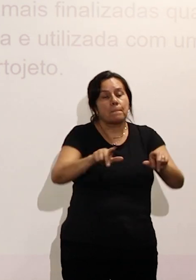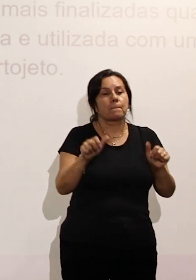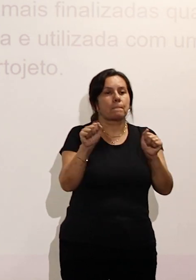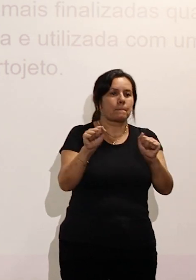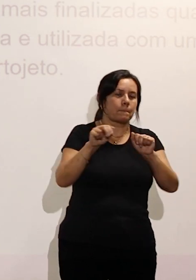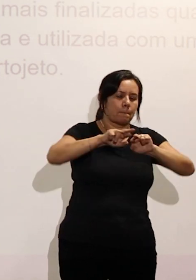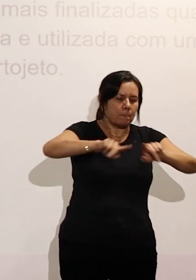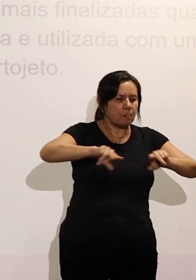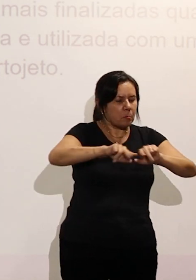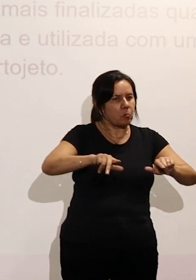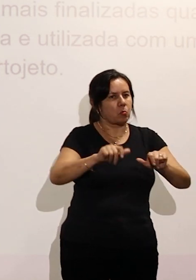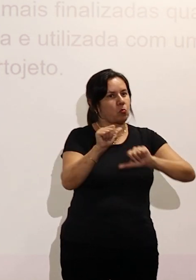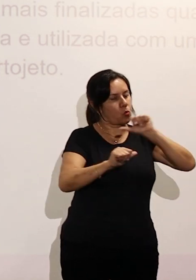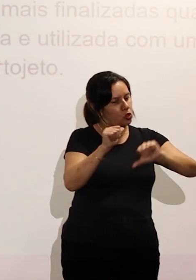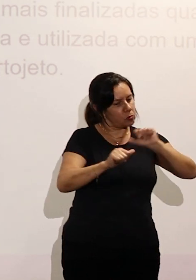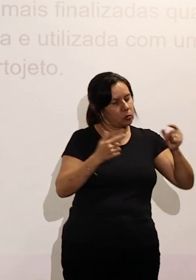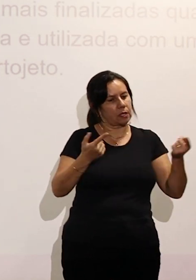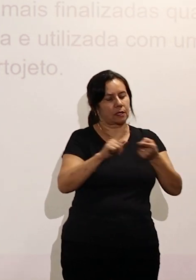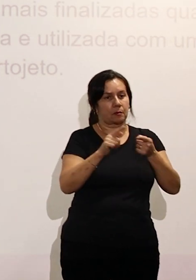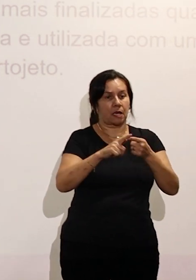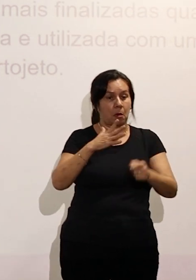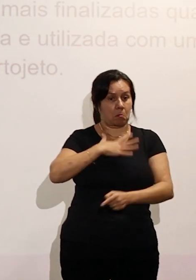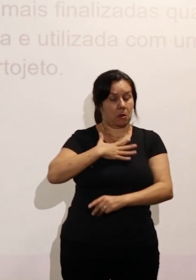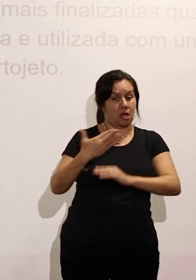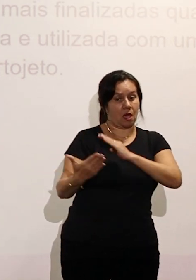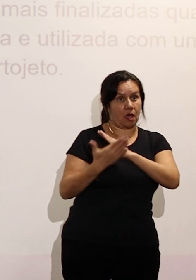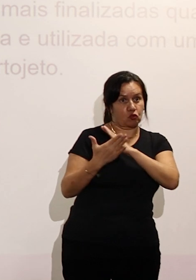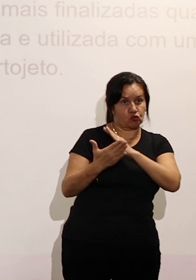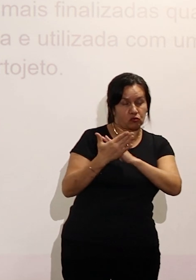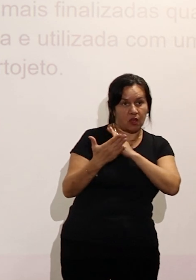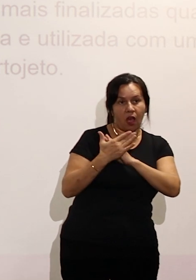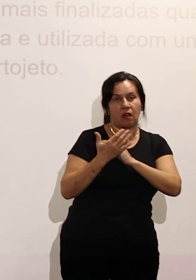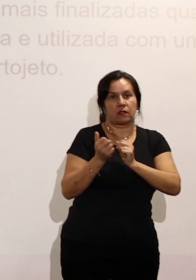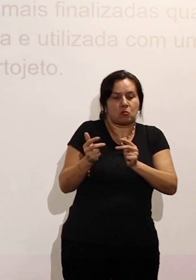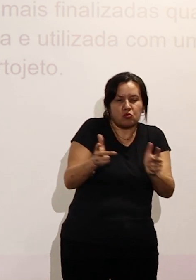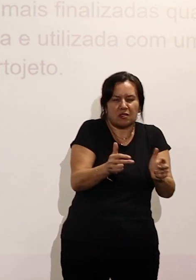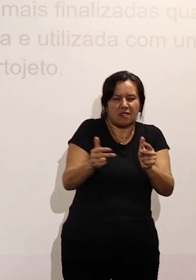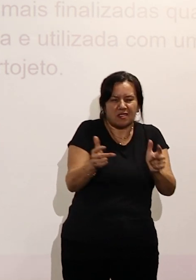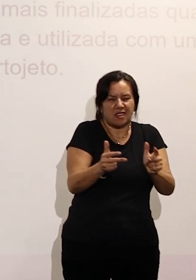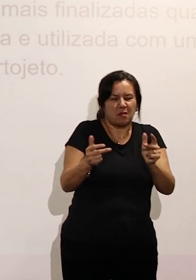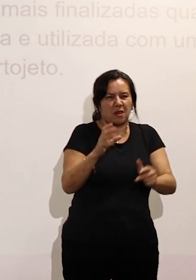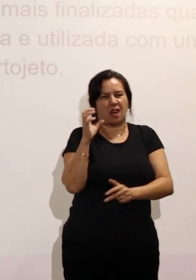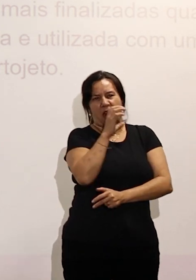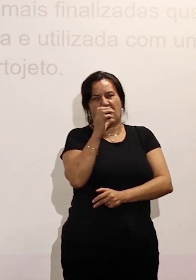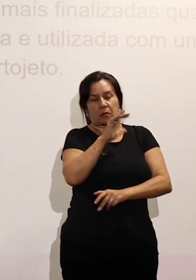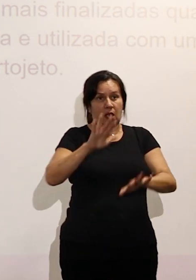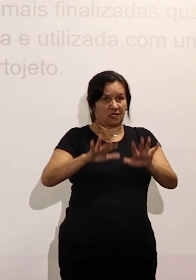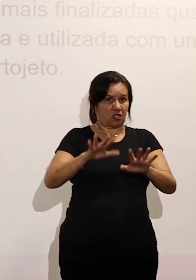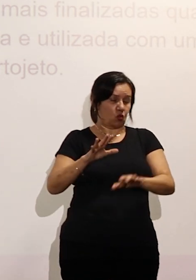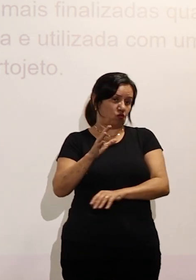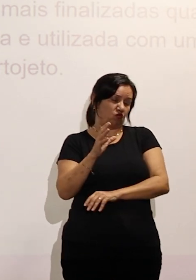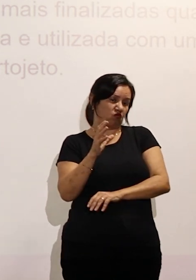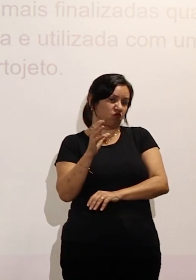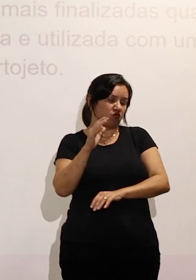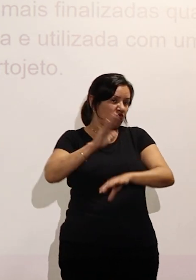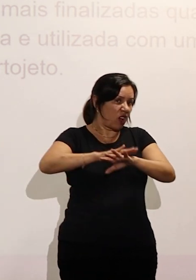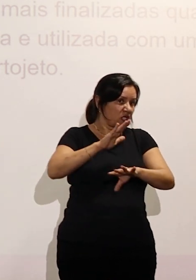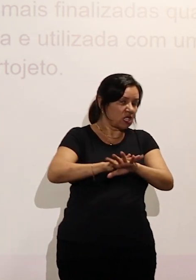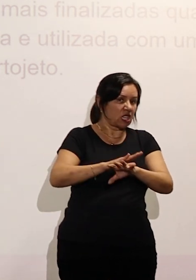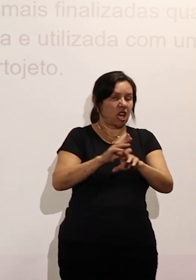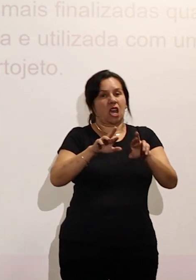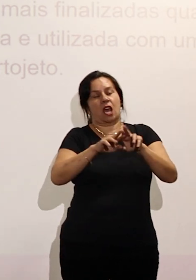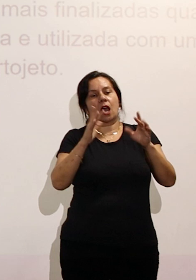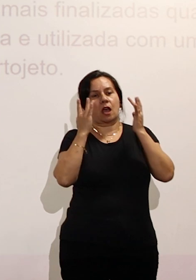né? Então, isso me ajudava, principalmente em termos de game jam, que é muito rápido. Então, às vezes, eu não fazia uma arte separada como